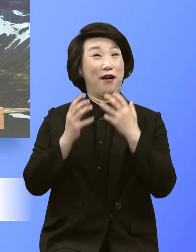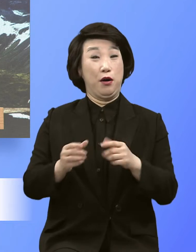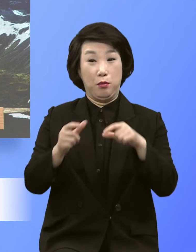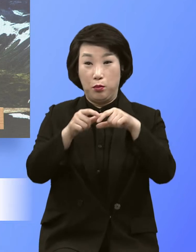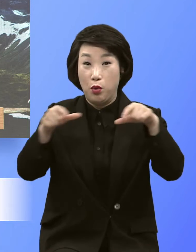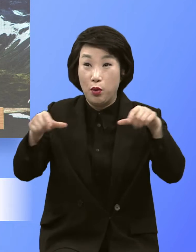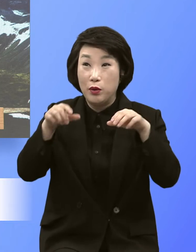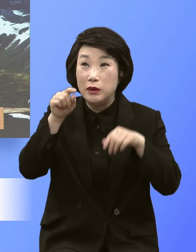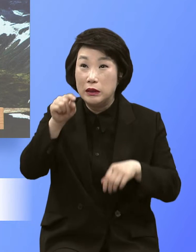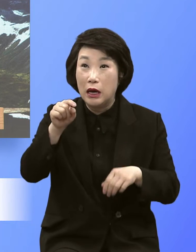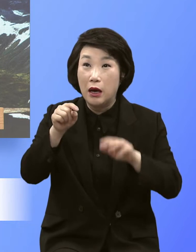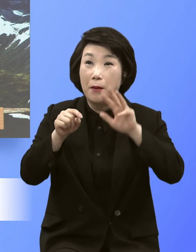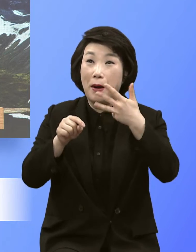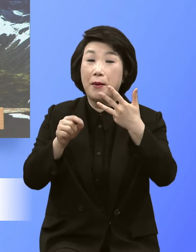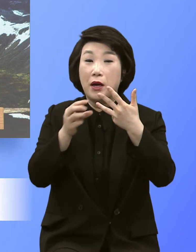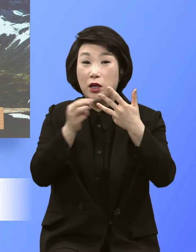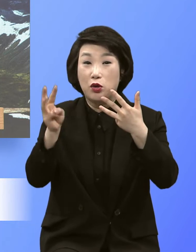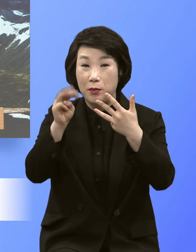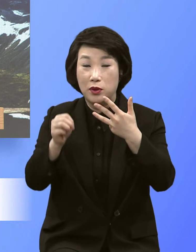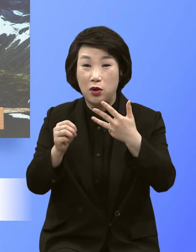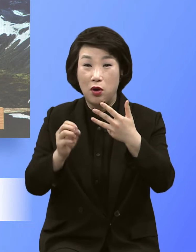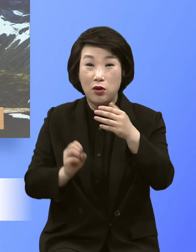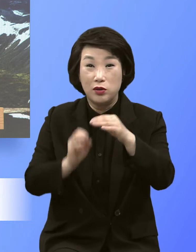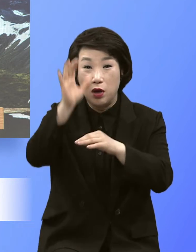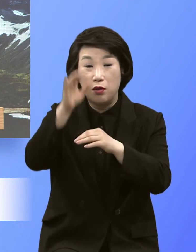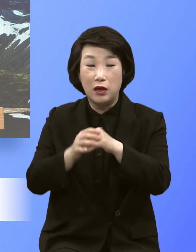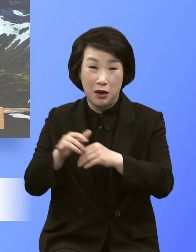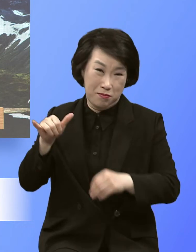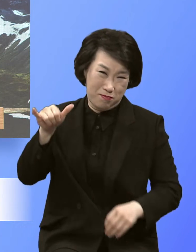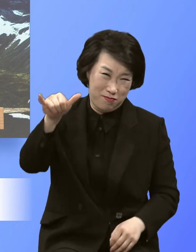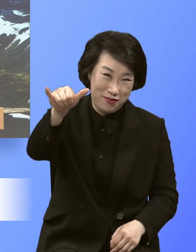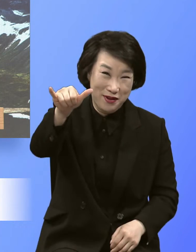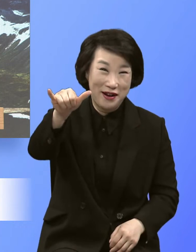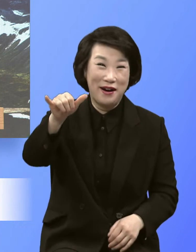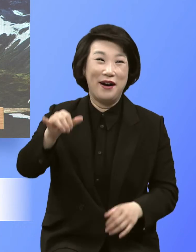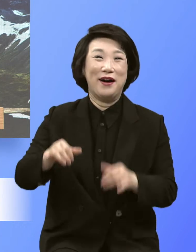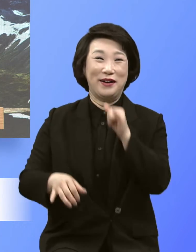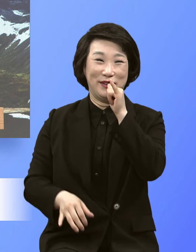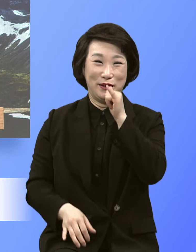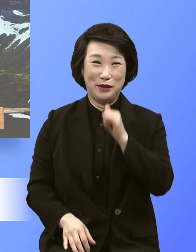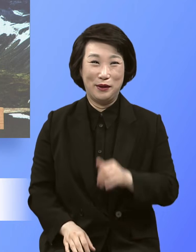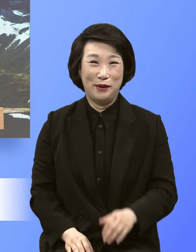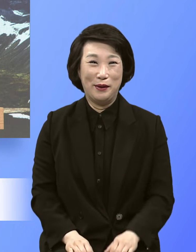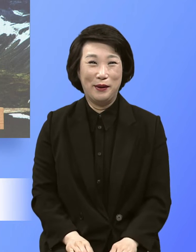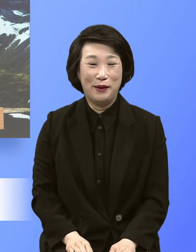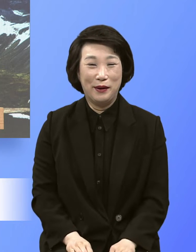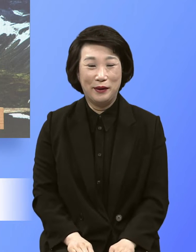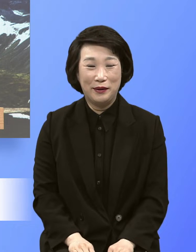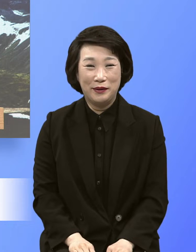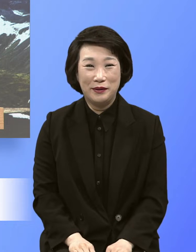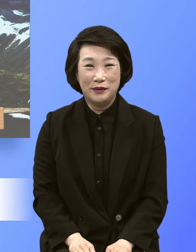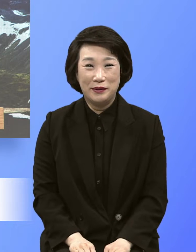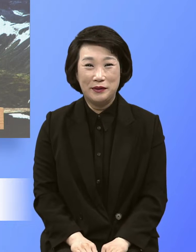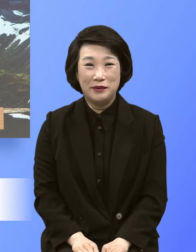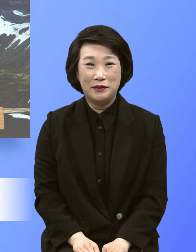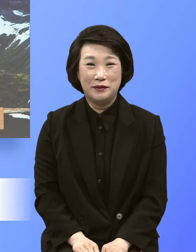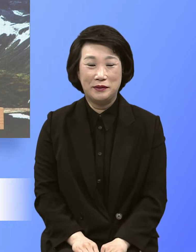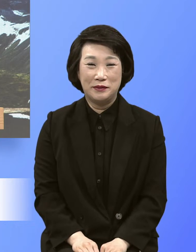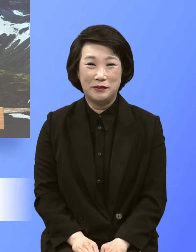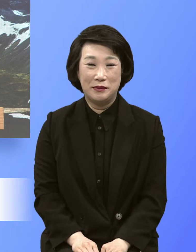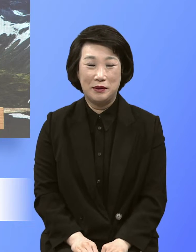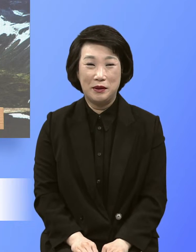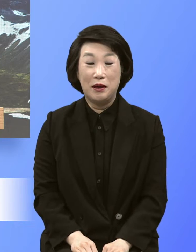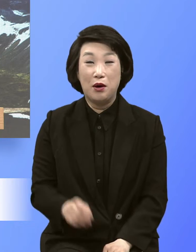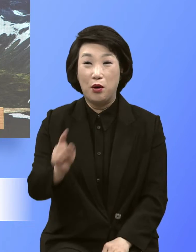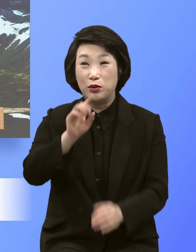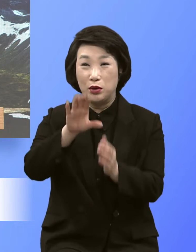보통 800km 이상은 비행기가 항상 잘 날아가고 있습니다.